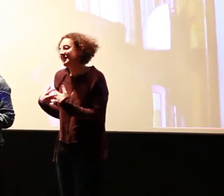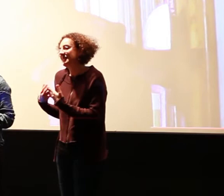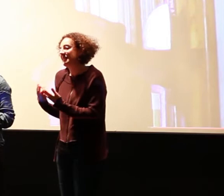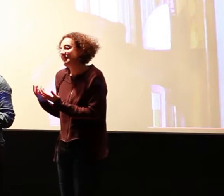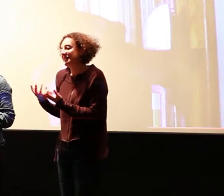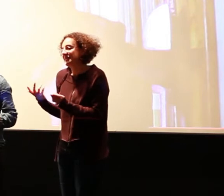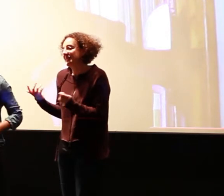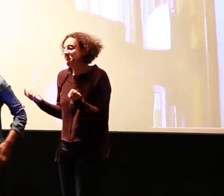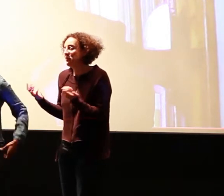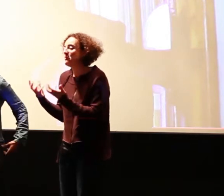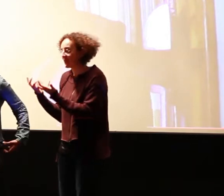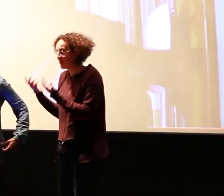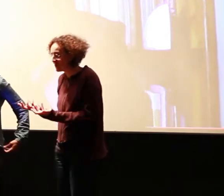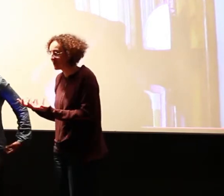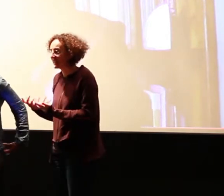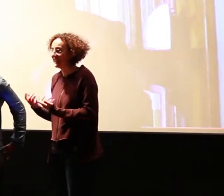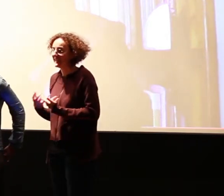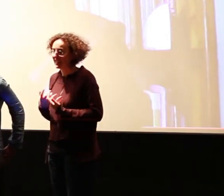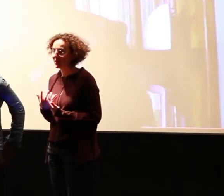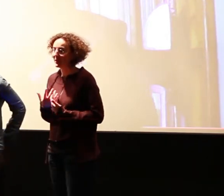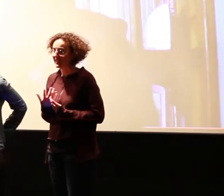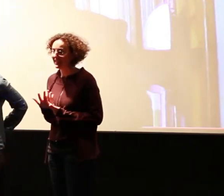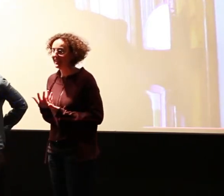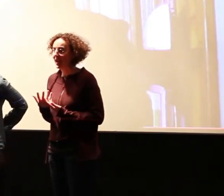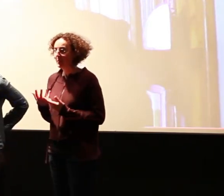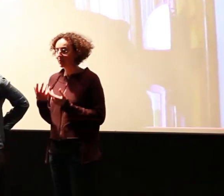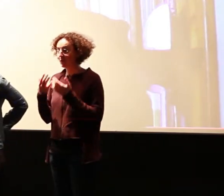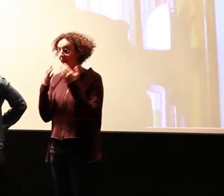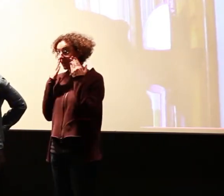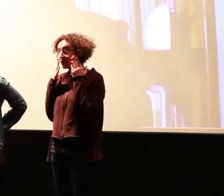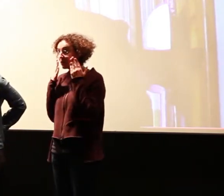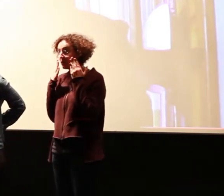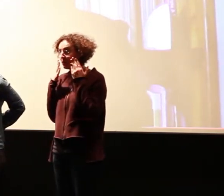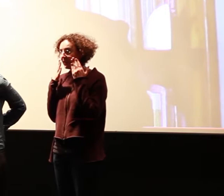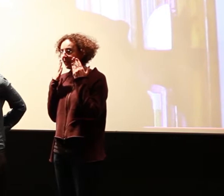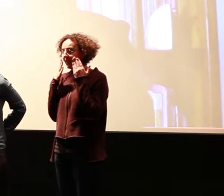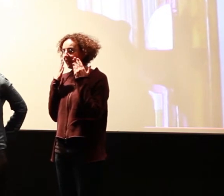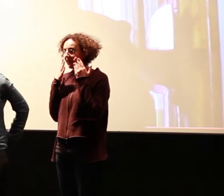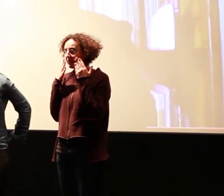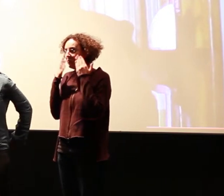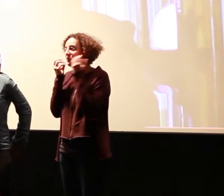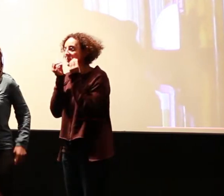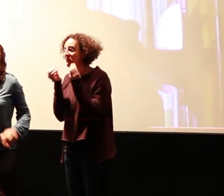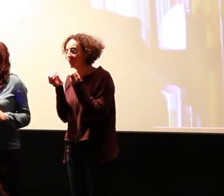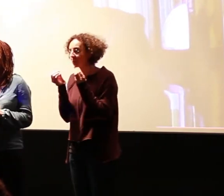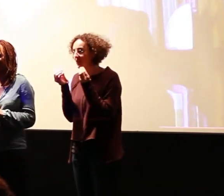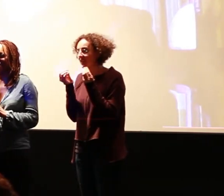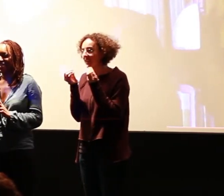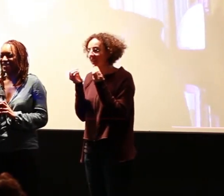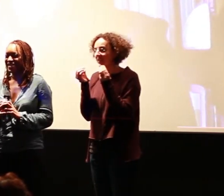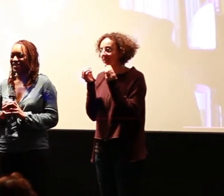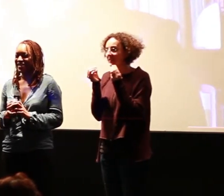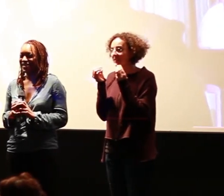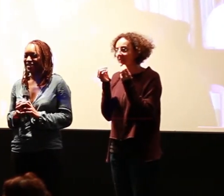aussi que ça n'est pas une personne sourde qui est à l'écran et qui signe. Parce que rien que vos yeux, vous ne pouvez pas vous